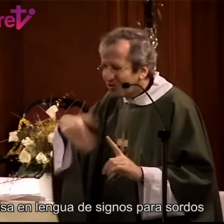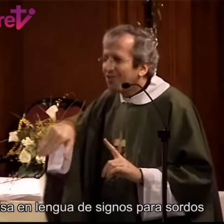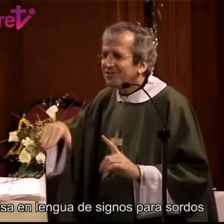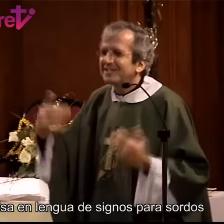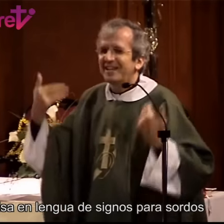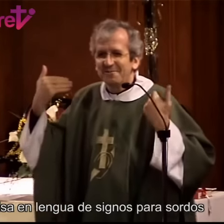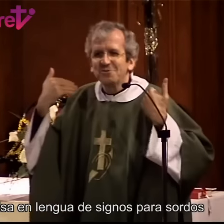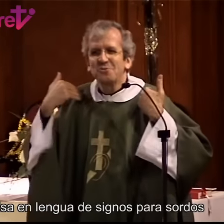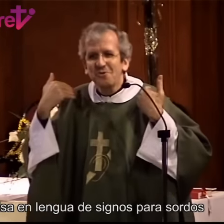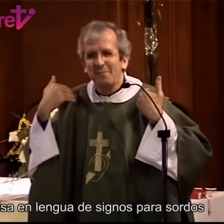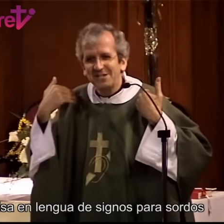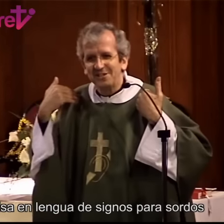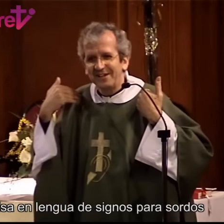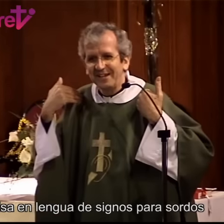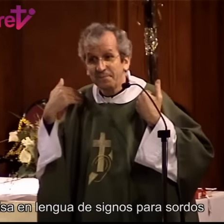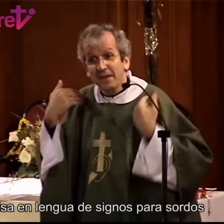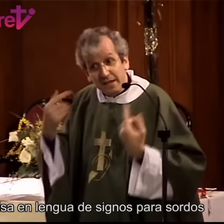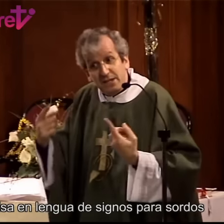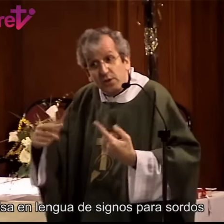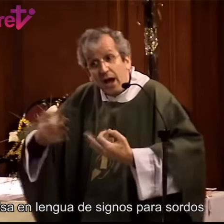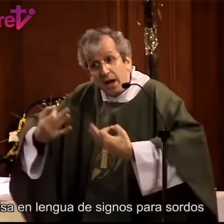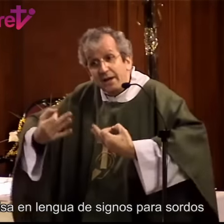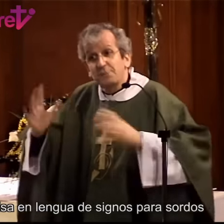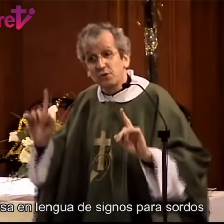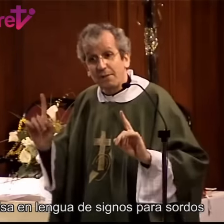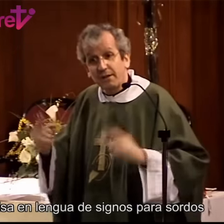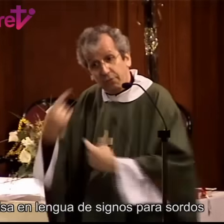todos tenemos una misión, ¿eh?, y es una responsabilidad, una